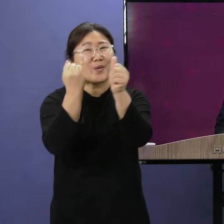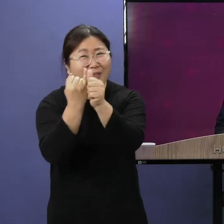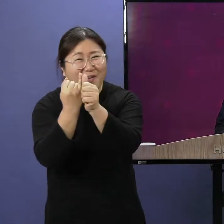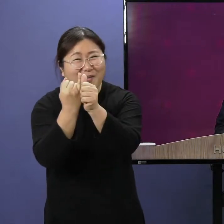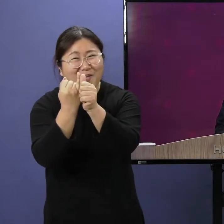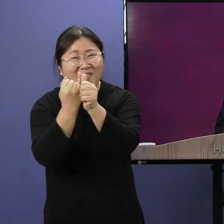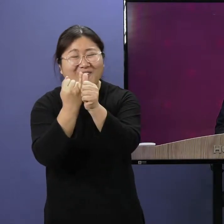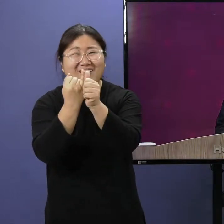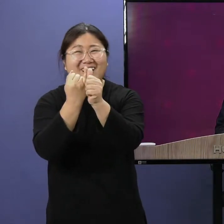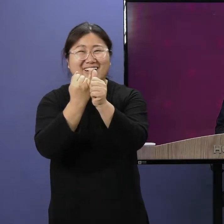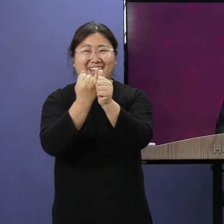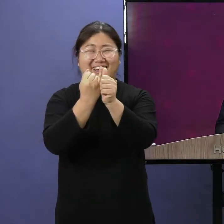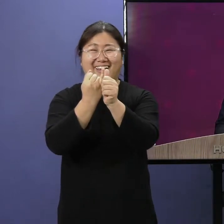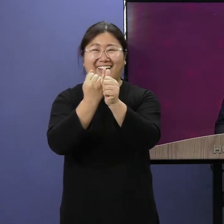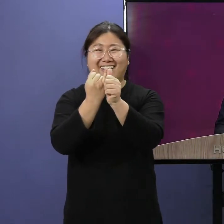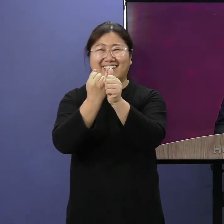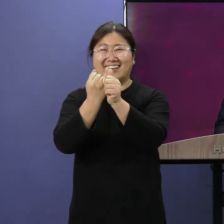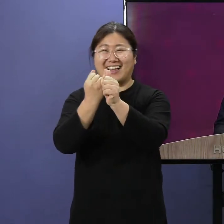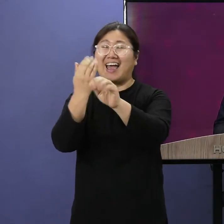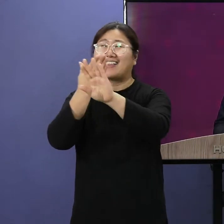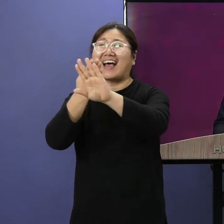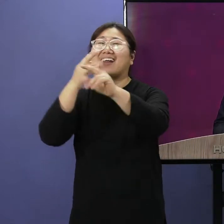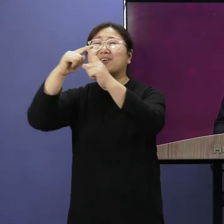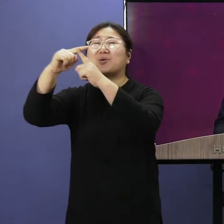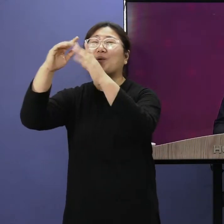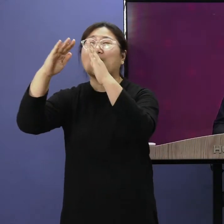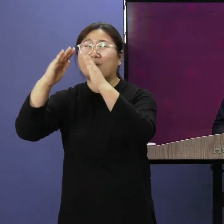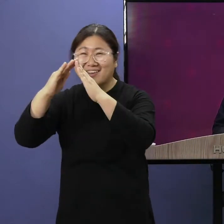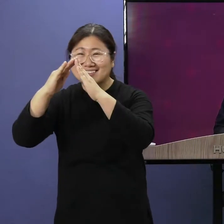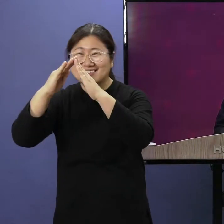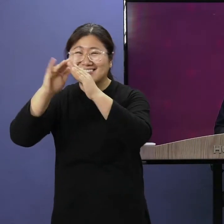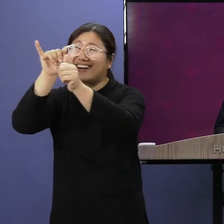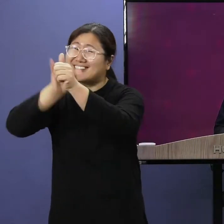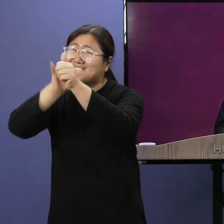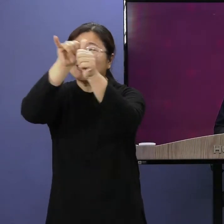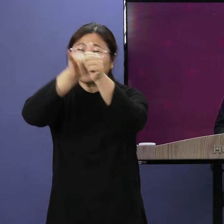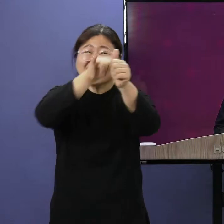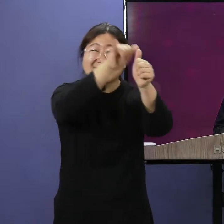돌아오게 된 것입니다. 그것도 초등 1부로 말입니다.